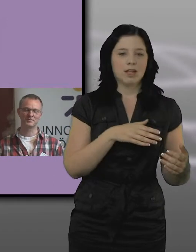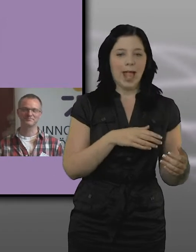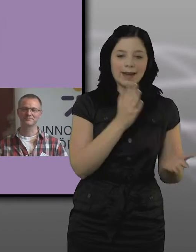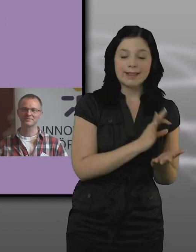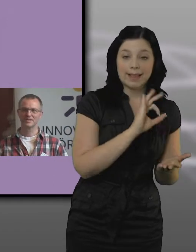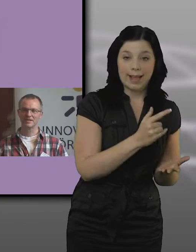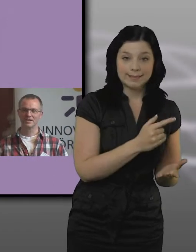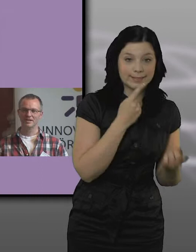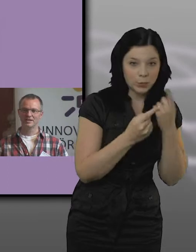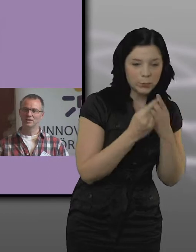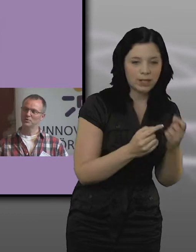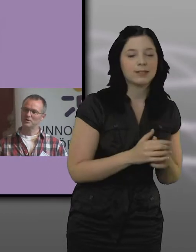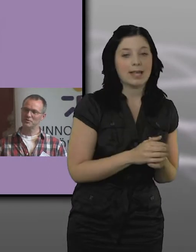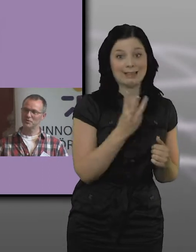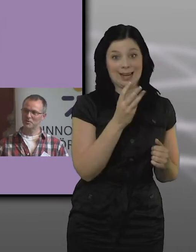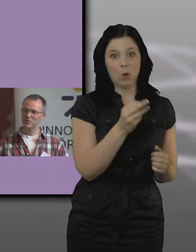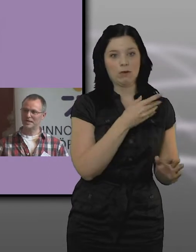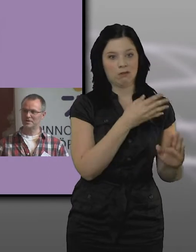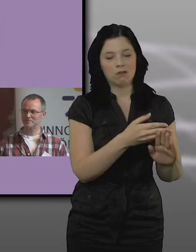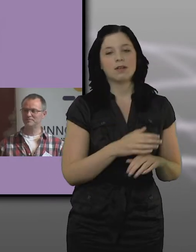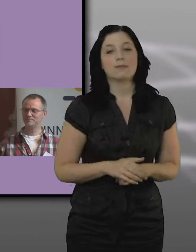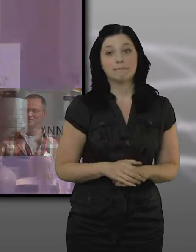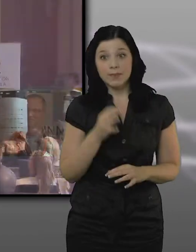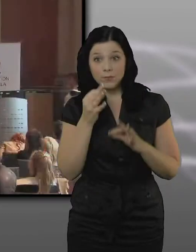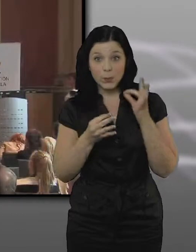3 år. Några frågor på det?